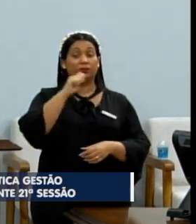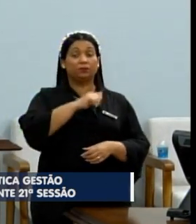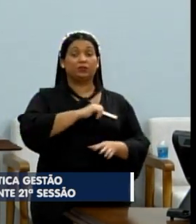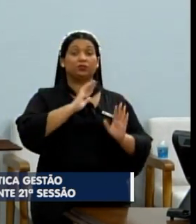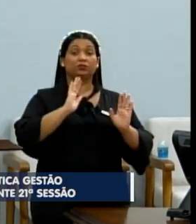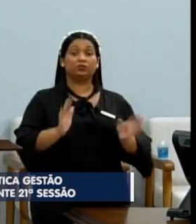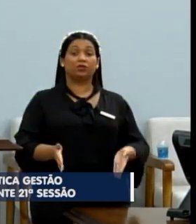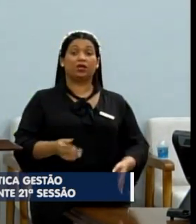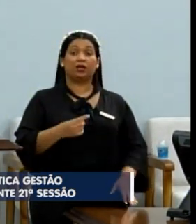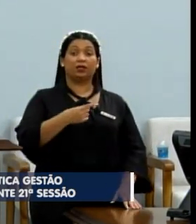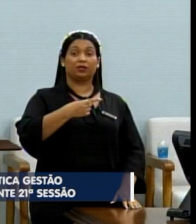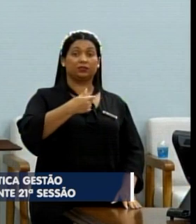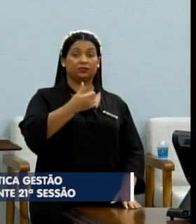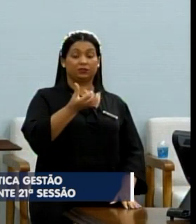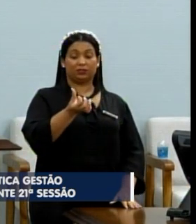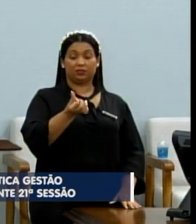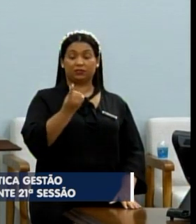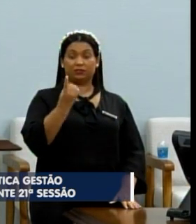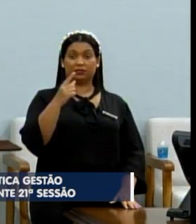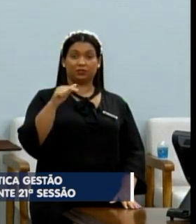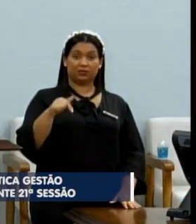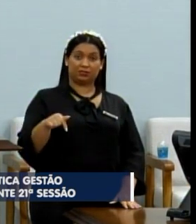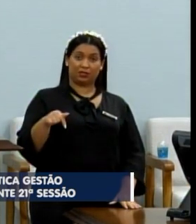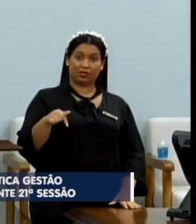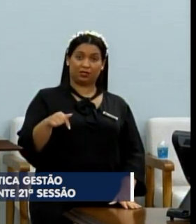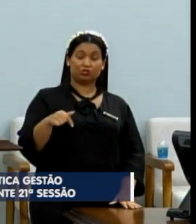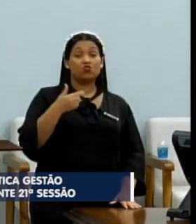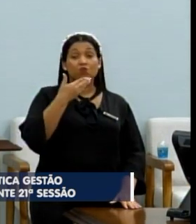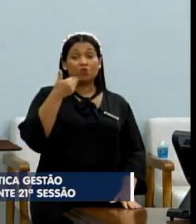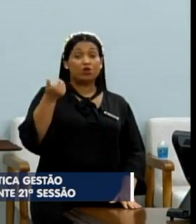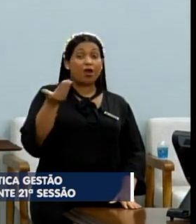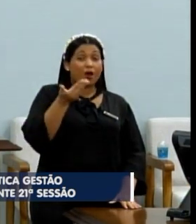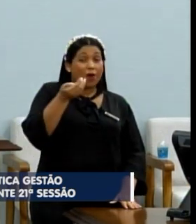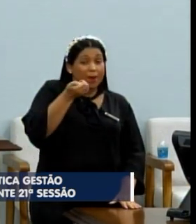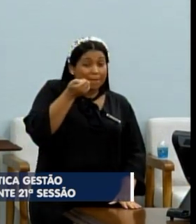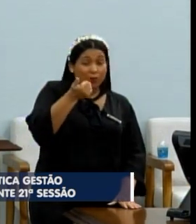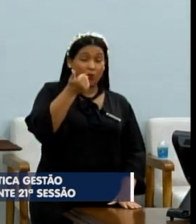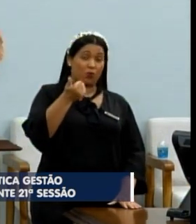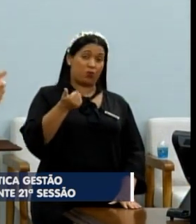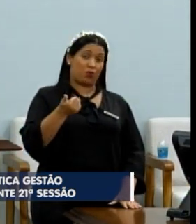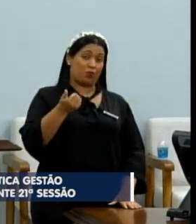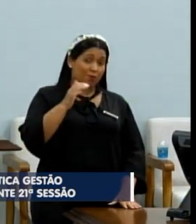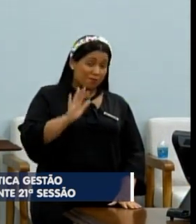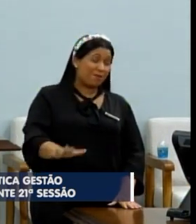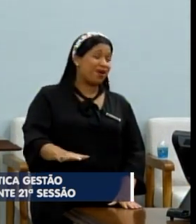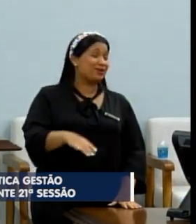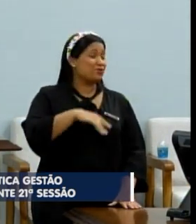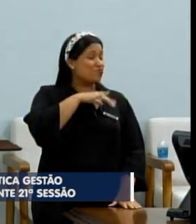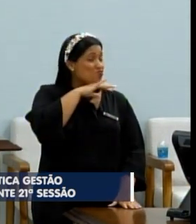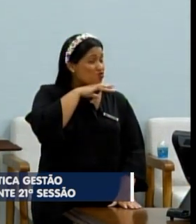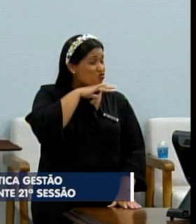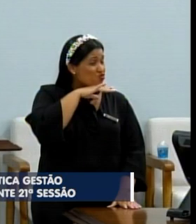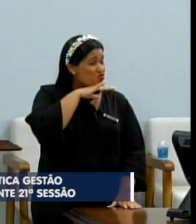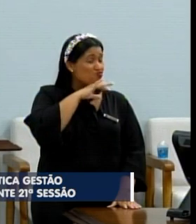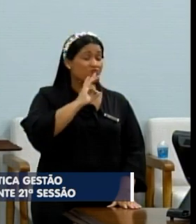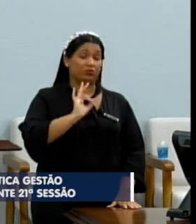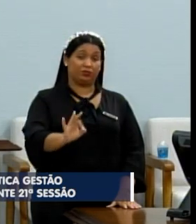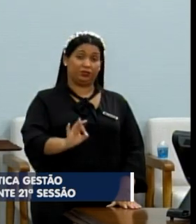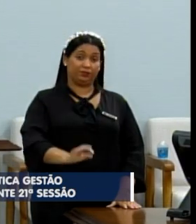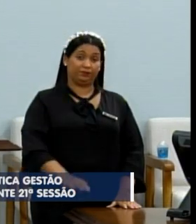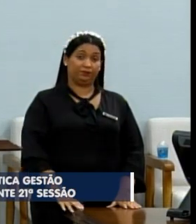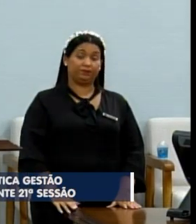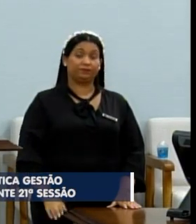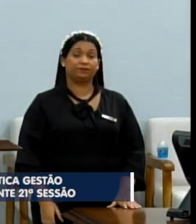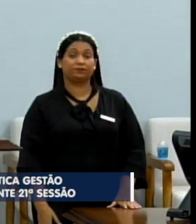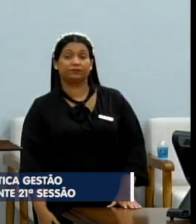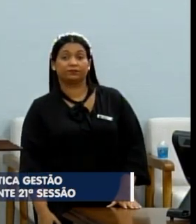a posição de 617 melhorou um pouco agora mas continua muito muito ruim ainda e